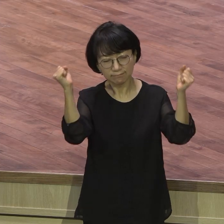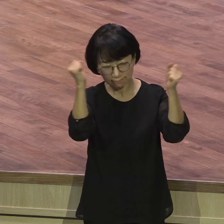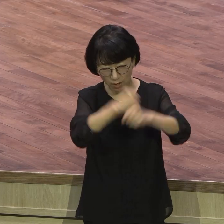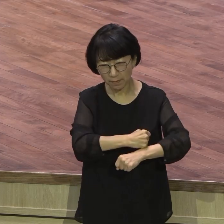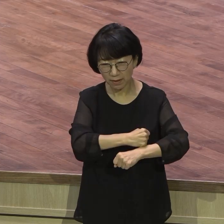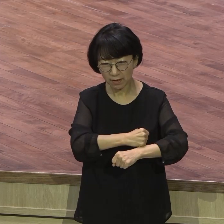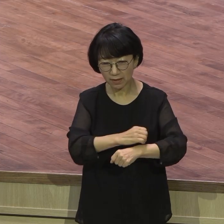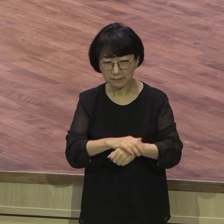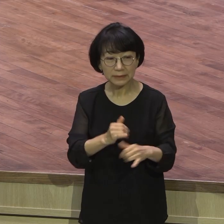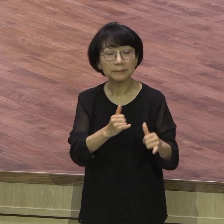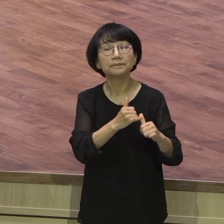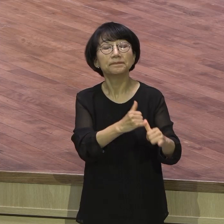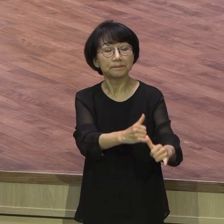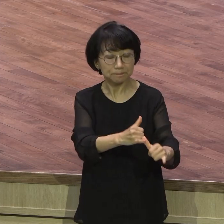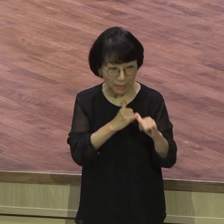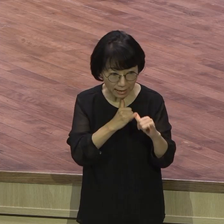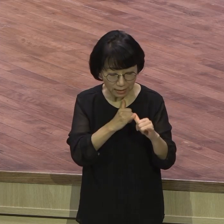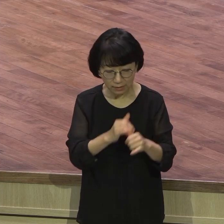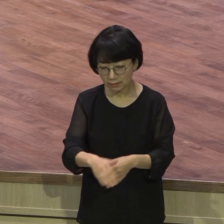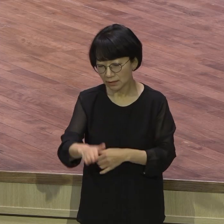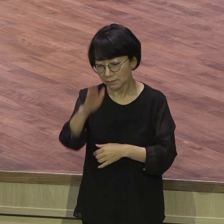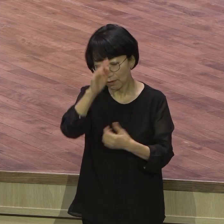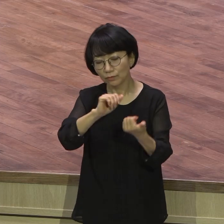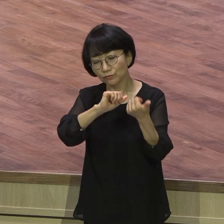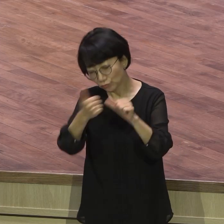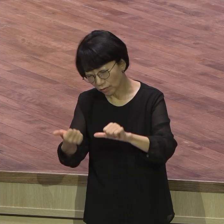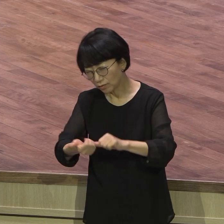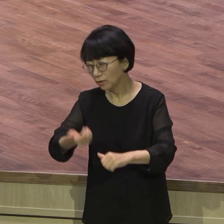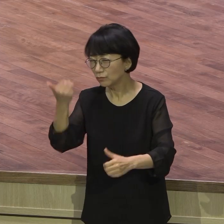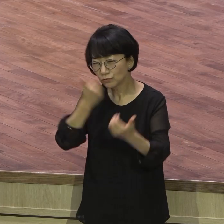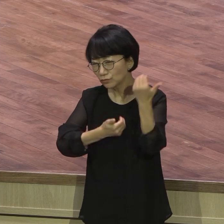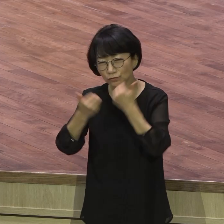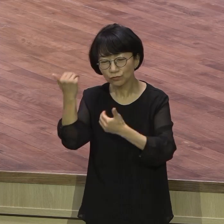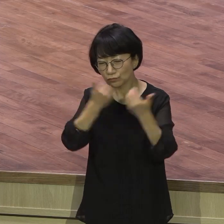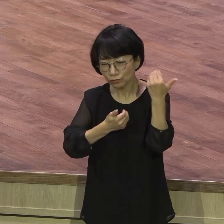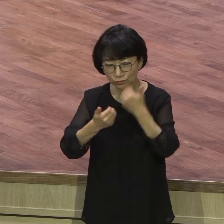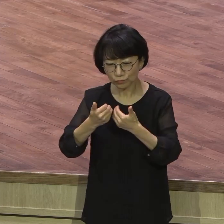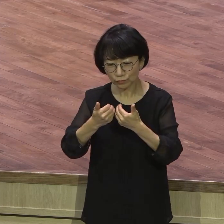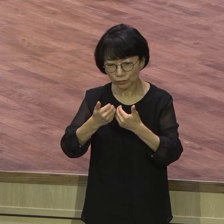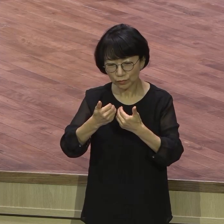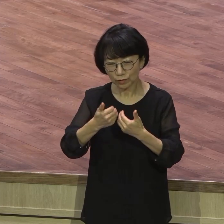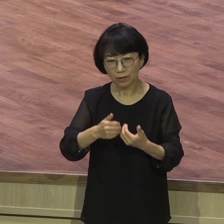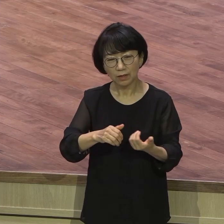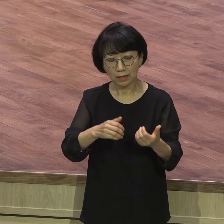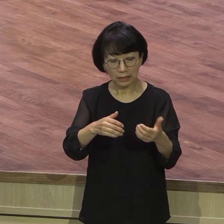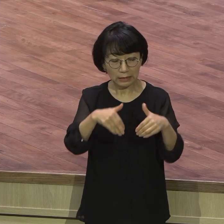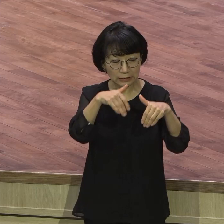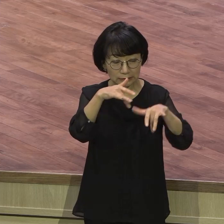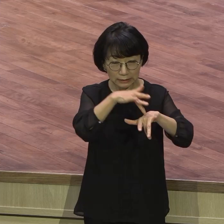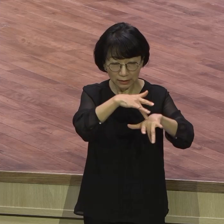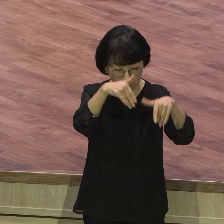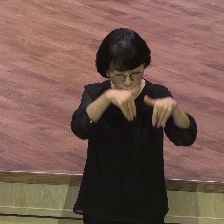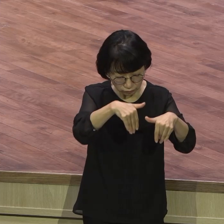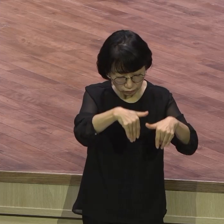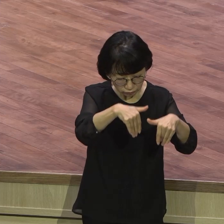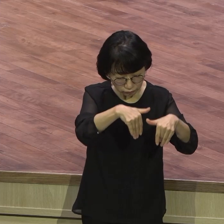누구나 하다. 자살을 하든지 병으로 죽든지 상관없이 운명이 뭐냐. 사단 존으로 다다가 그냥